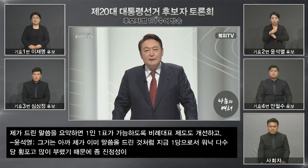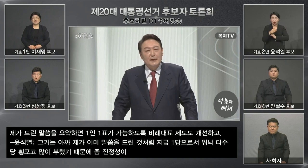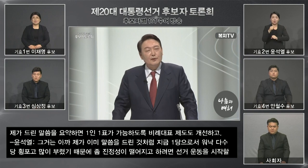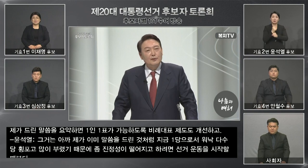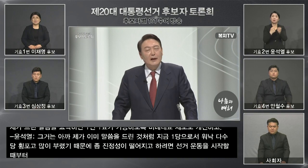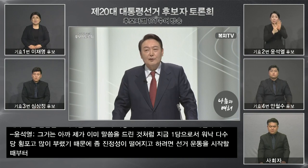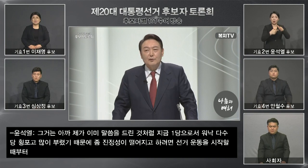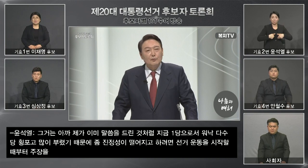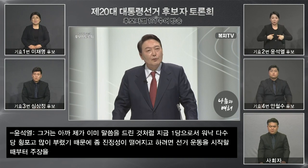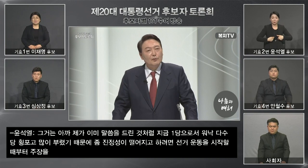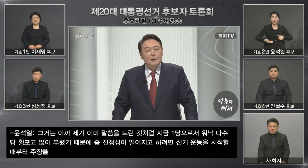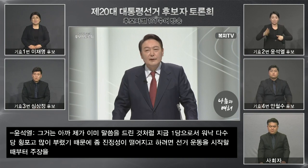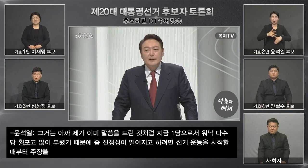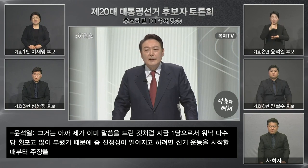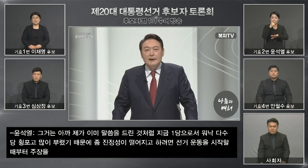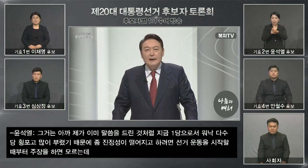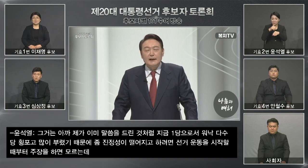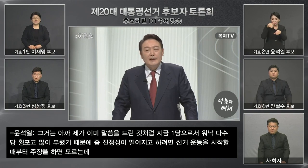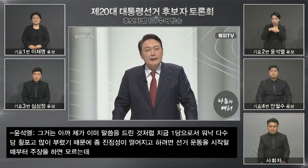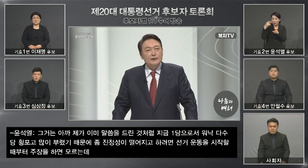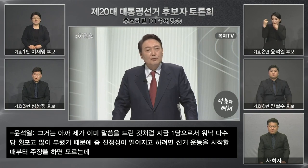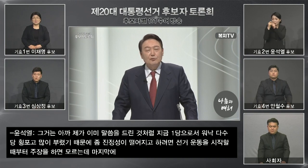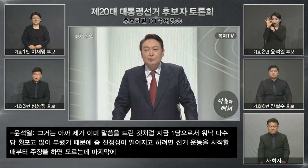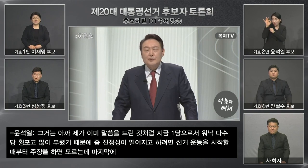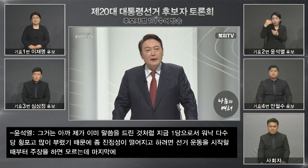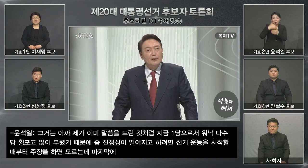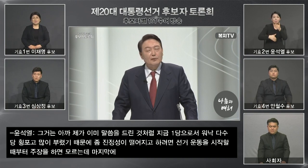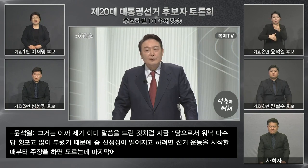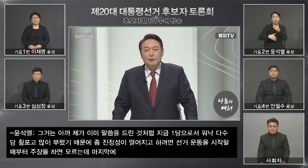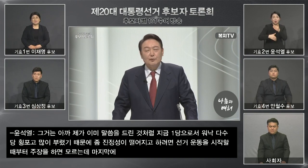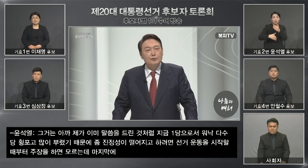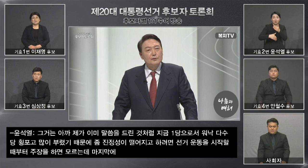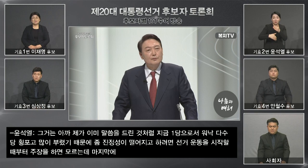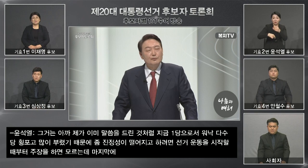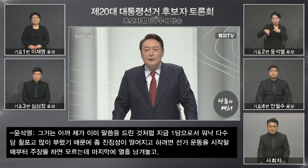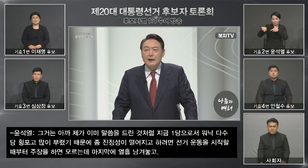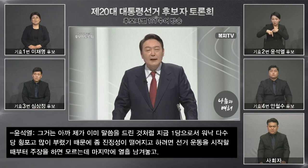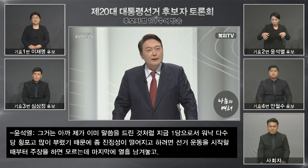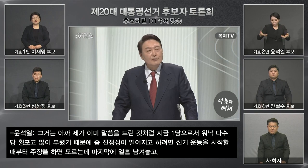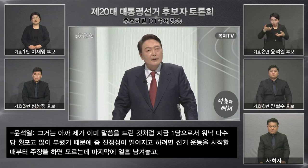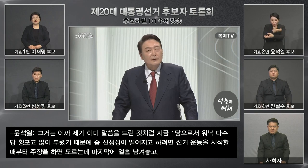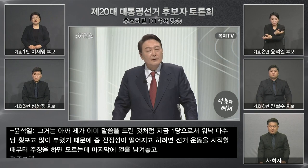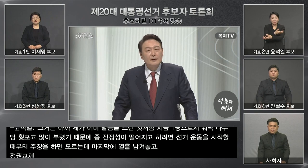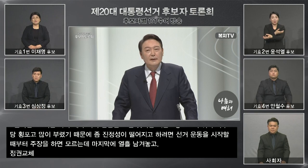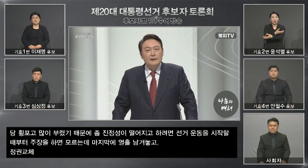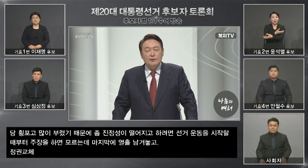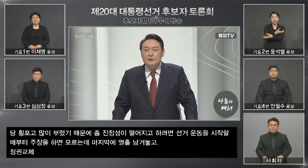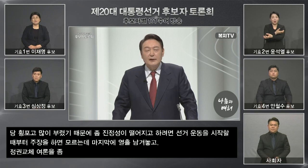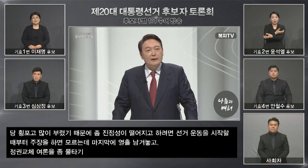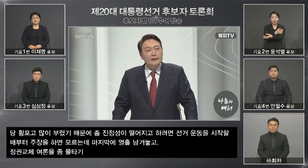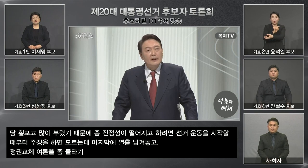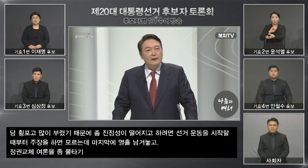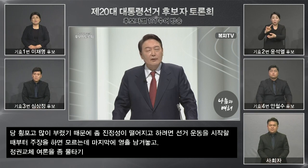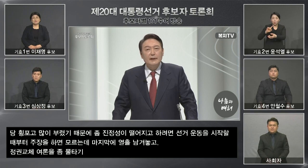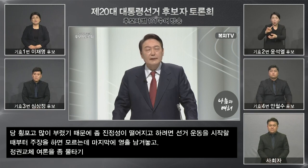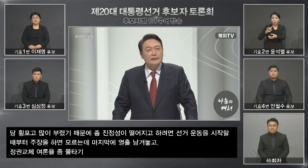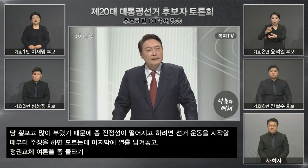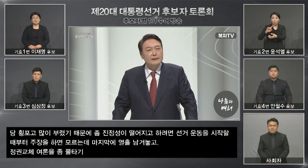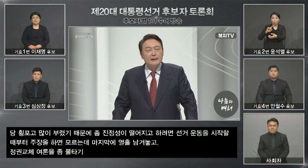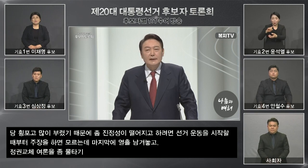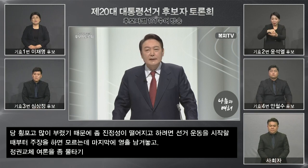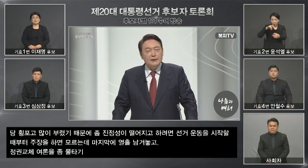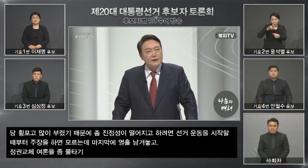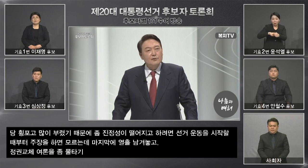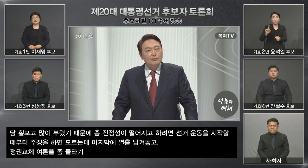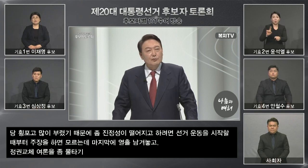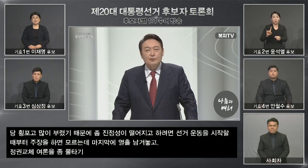마지막 열흘 남겨놓고 정권교체 여론을 좀 물타게 하기 위해서 정치개혁 얘기를 꺼내는